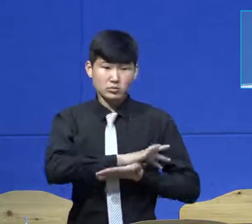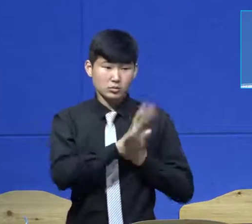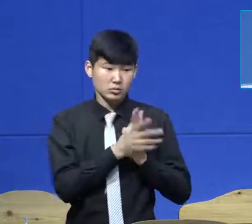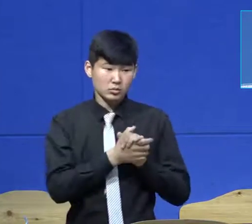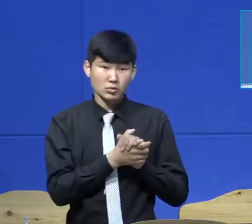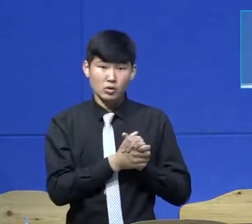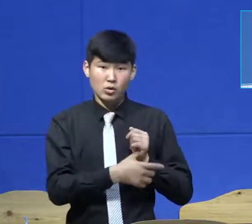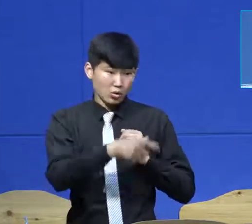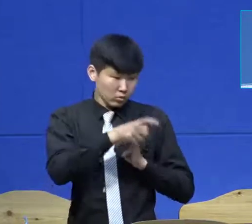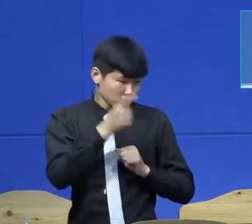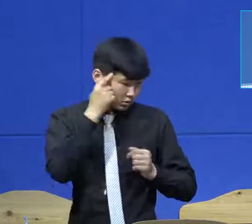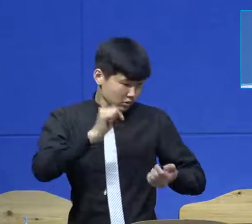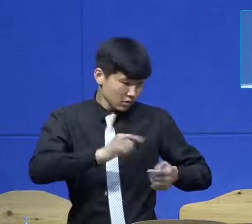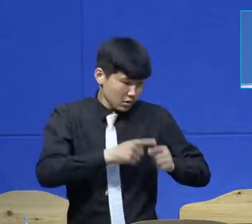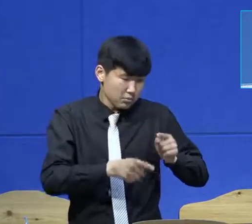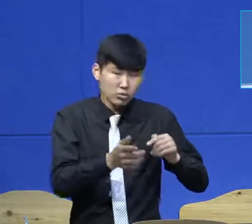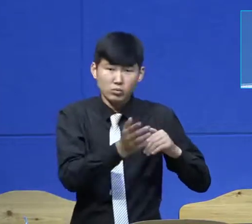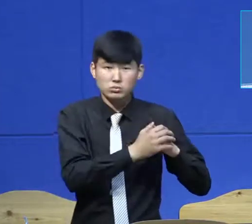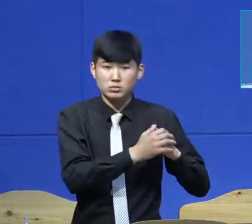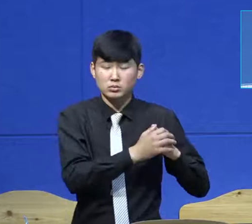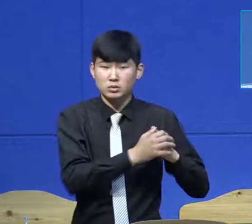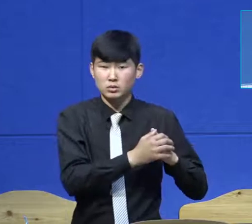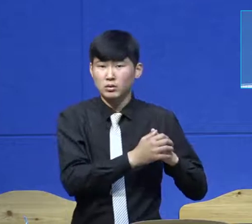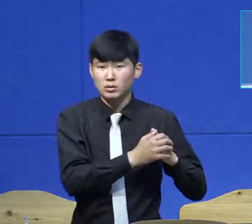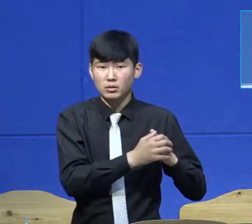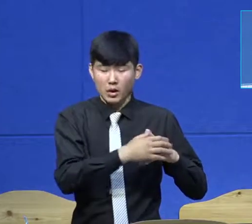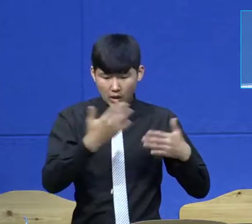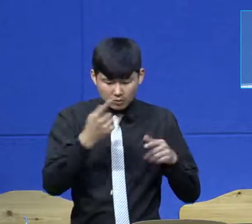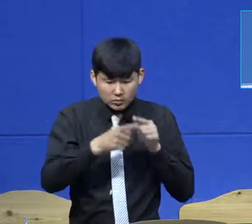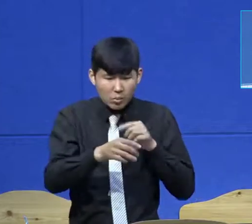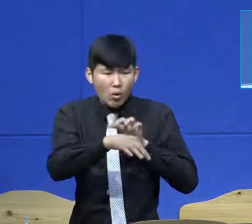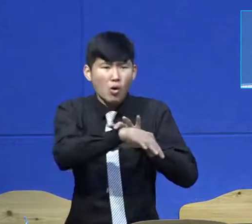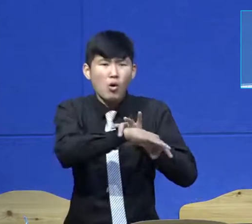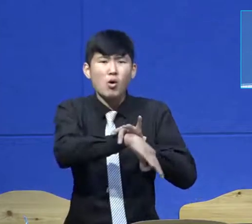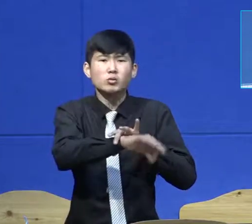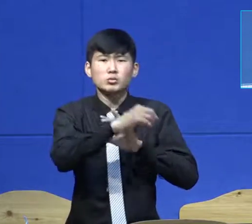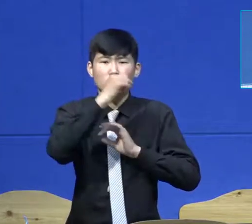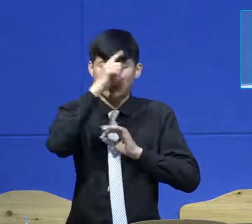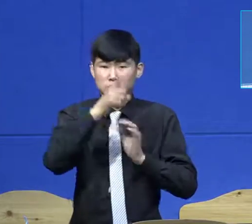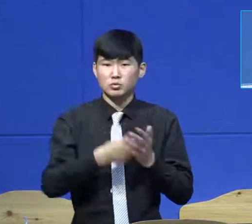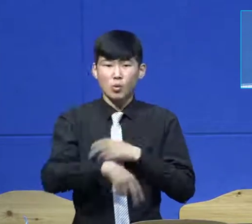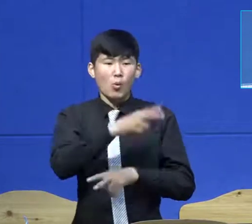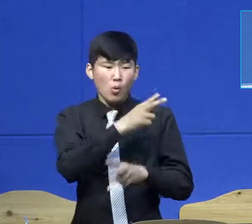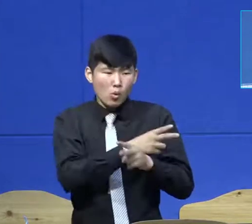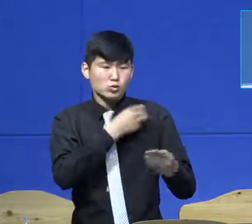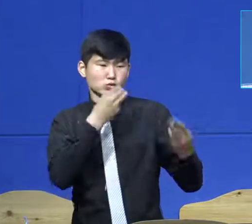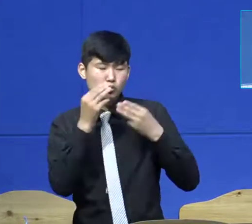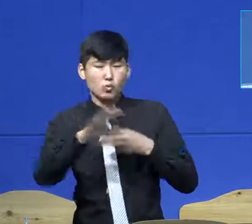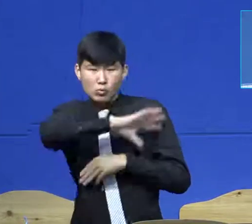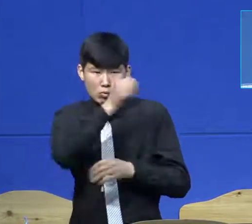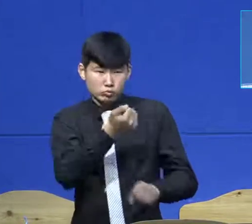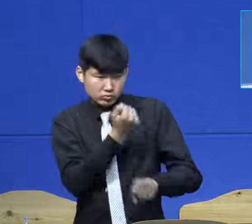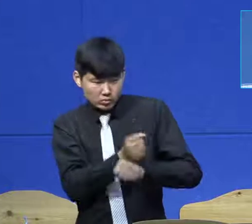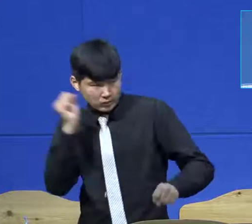ингэж амарх өгчих гэж. Амьдрал ямар хоосон бай гэдгийг ухаарсан. Хуульч шүүгчин тэр бүгдийн